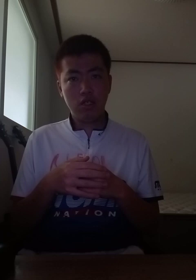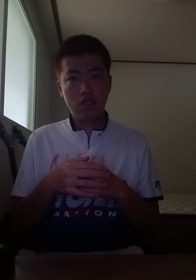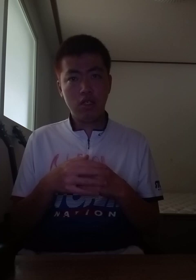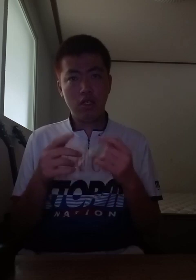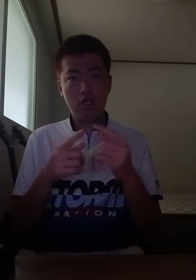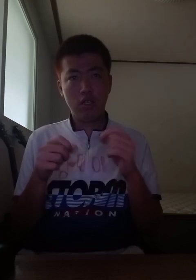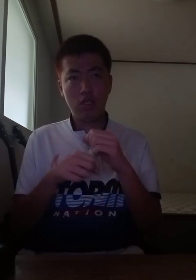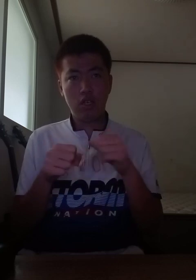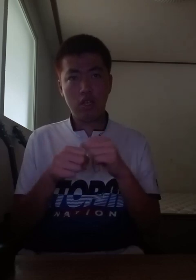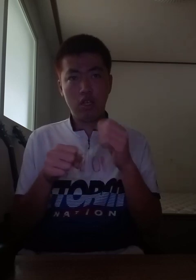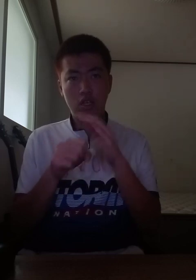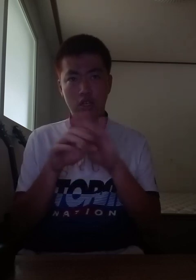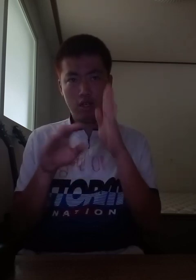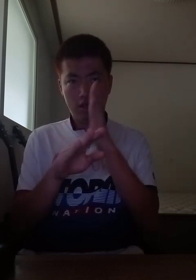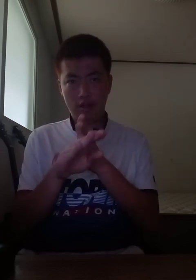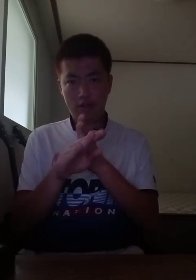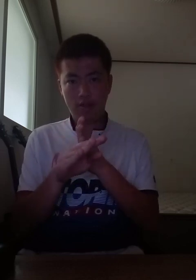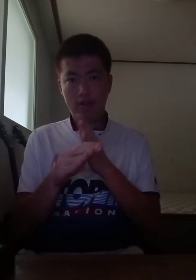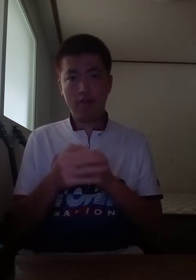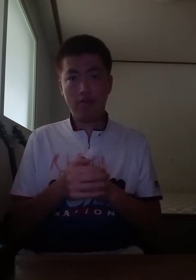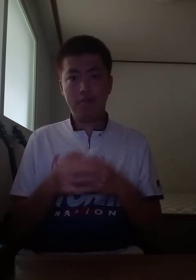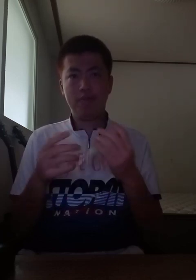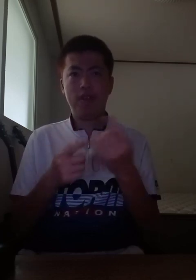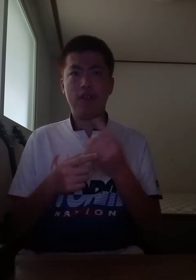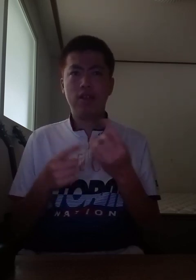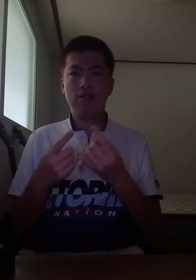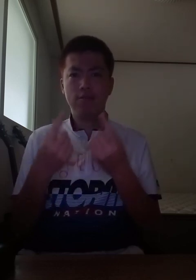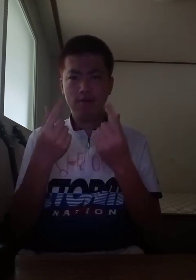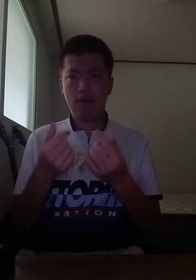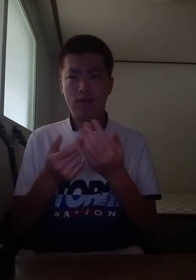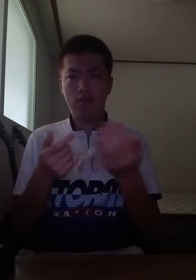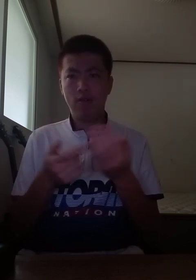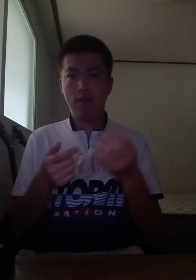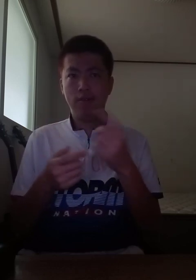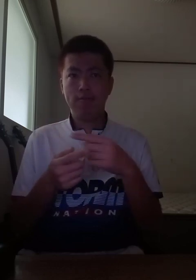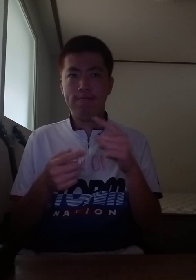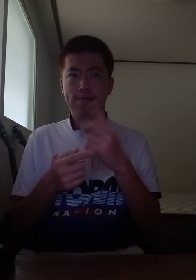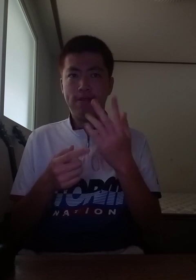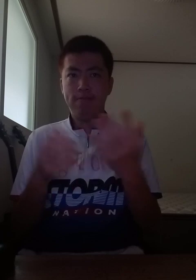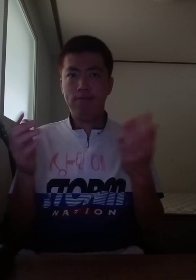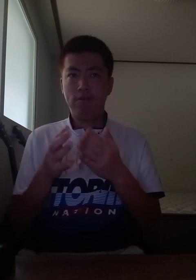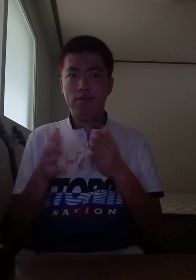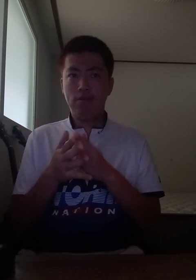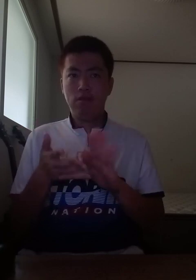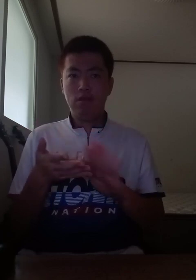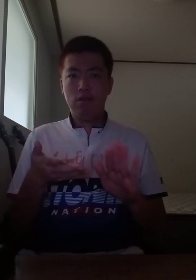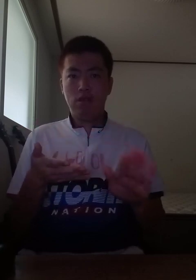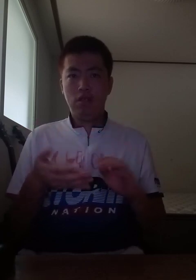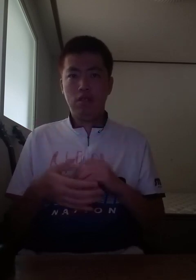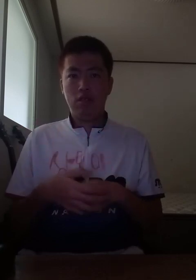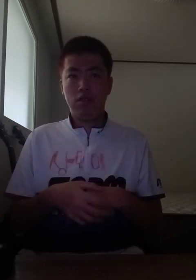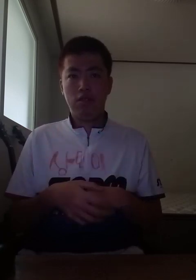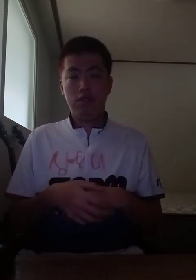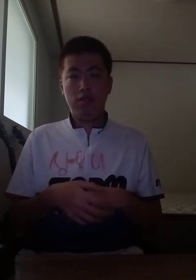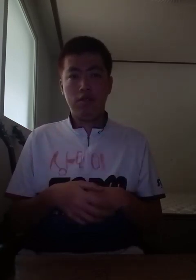자전거 대여가 완료됩니다. 처음 하다 보니까 시간이 걸렸는데요. 총 15분 정도 소요됐습니다. 정식